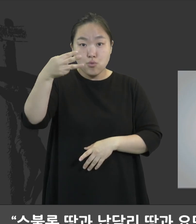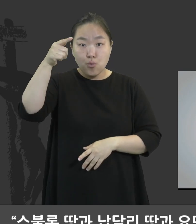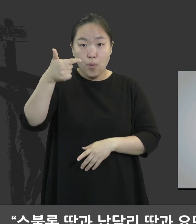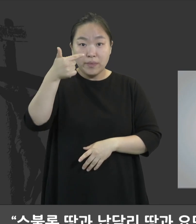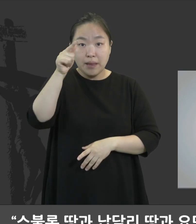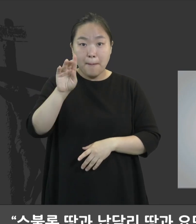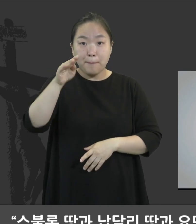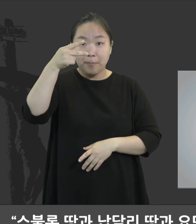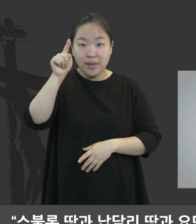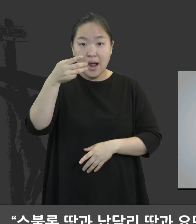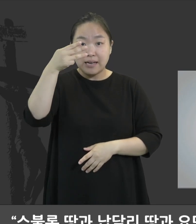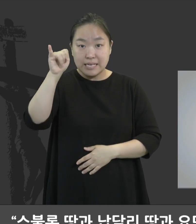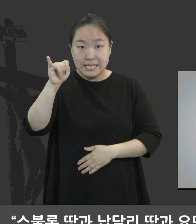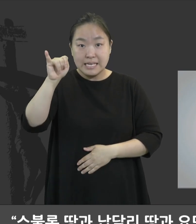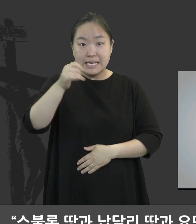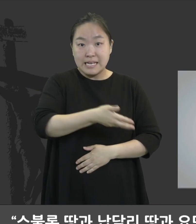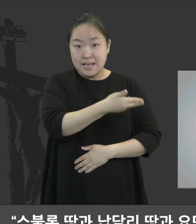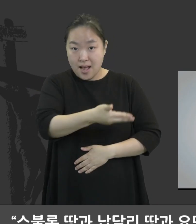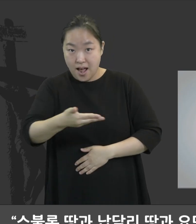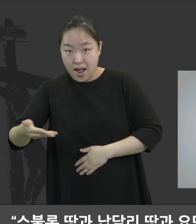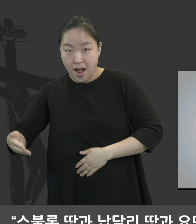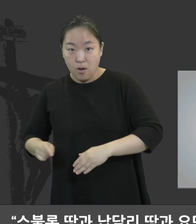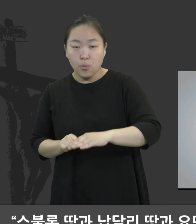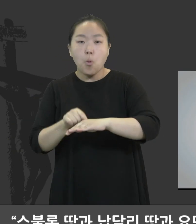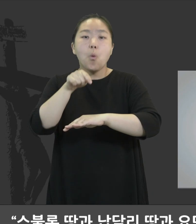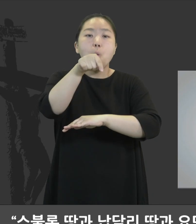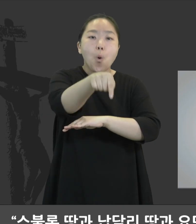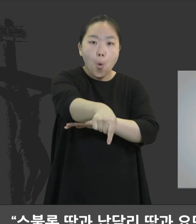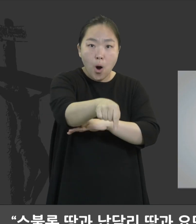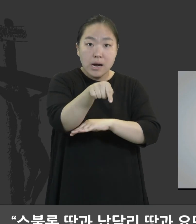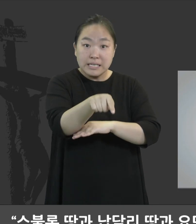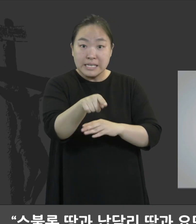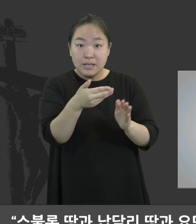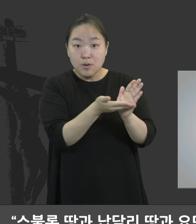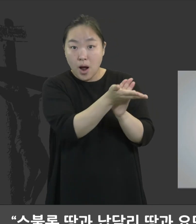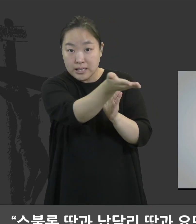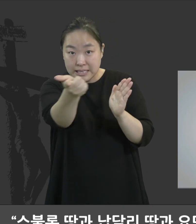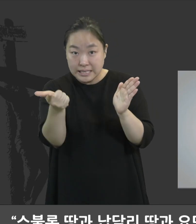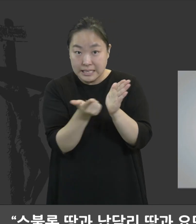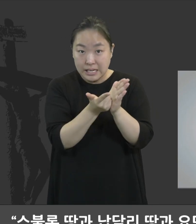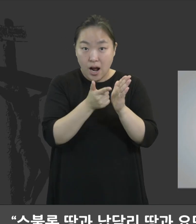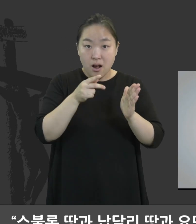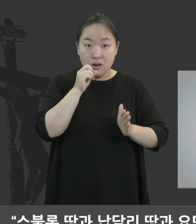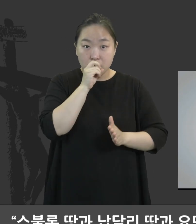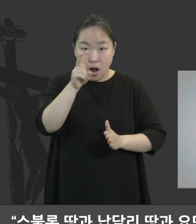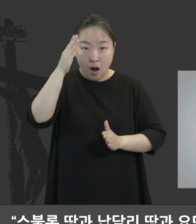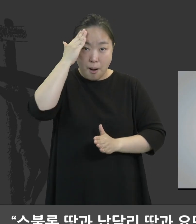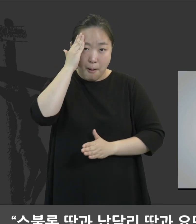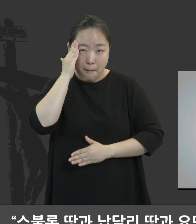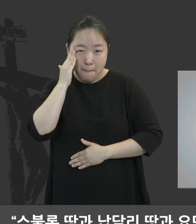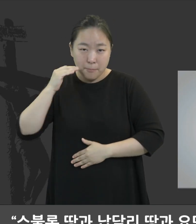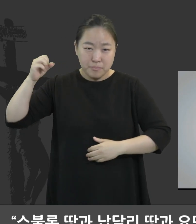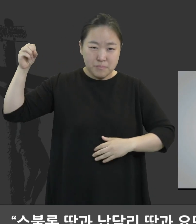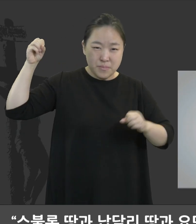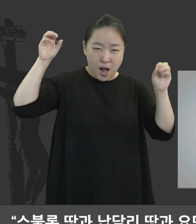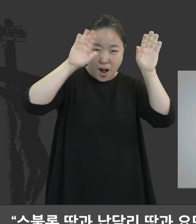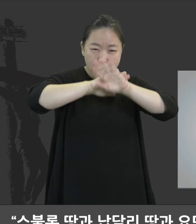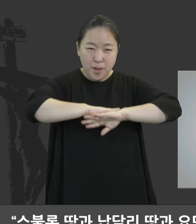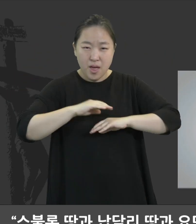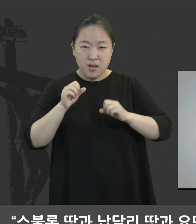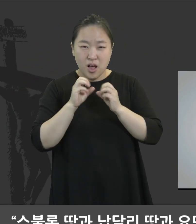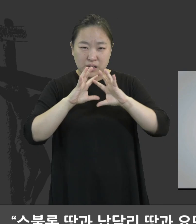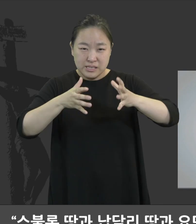스불론 땅과 납달리 땅과 요단강 저편 해변길과 이방의 갈릴리여, 흑암에